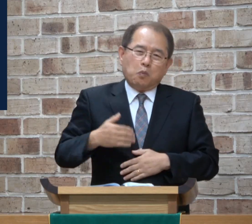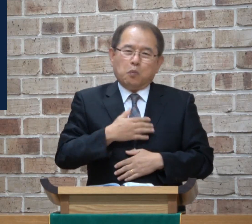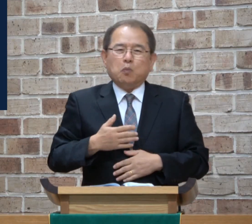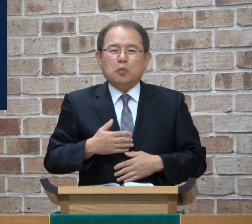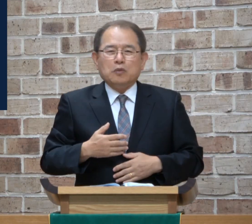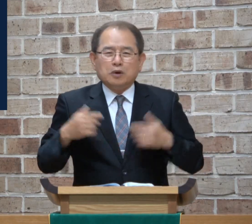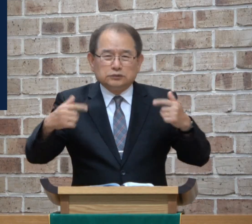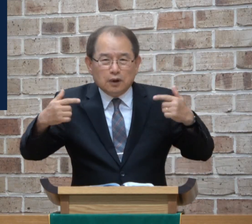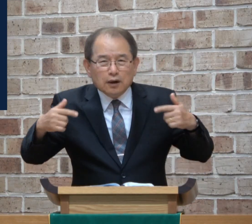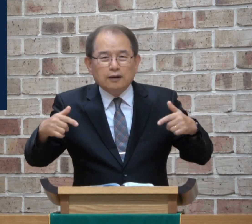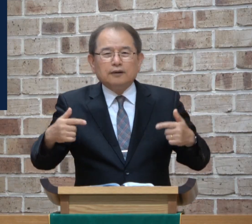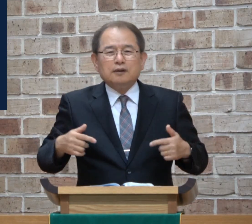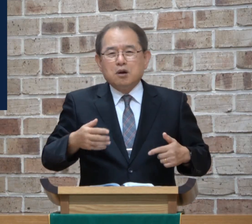우리의 몸을 날마다